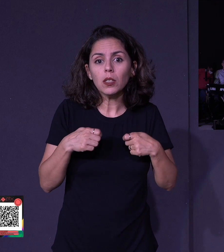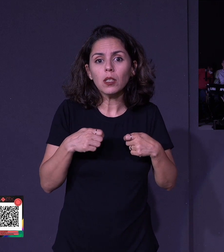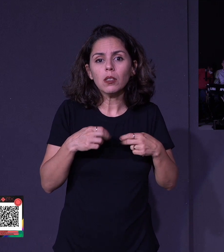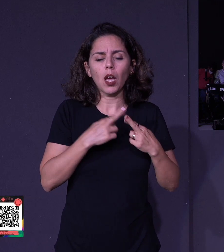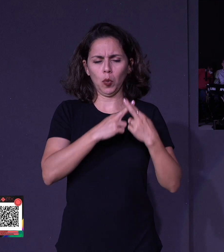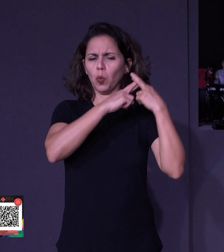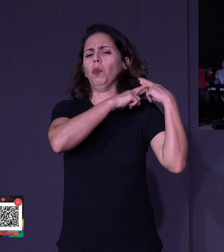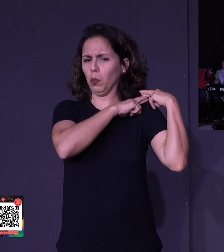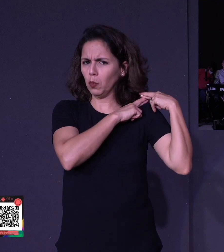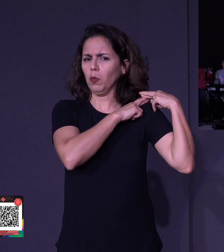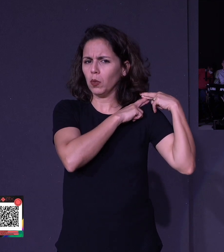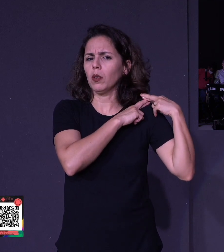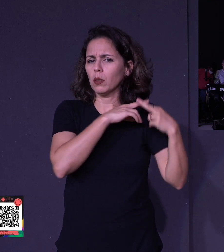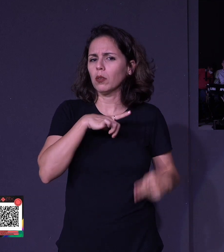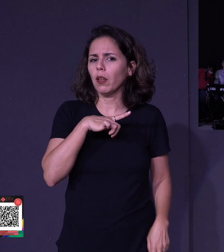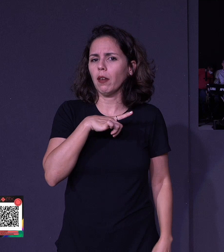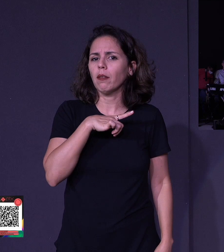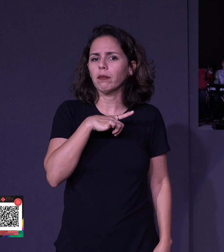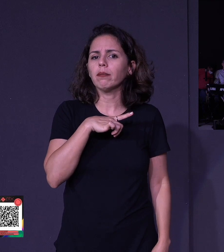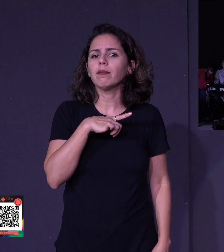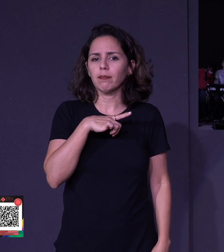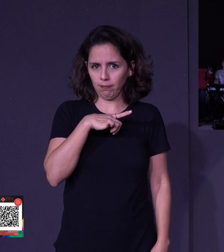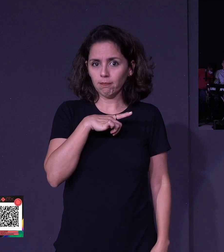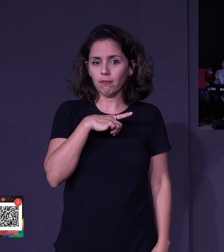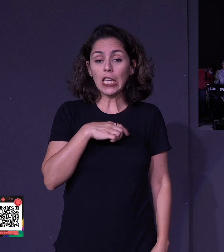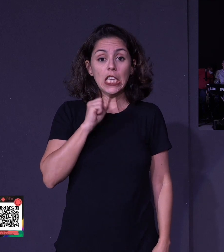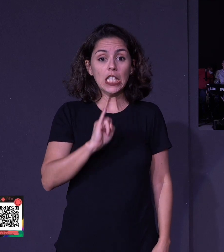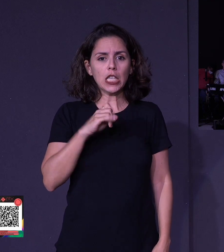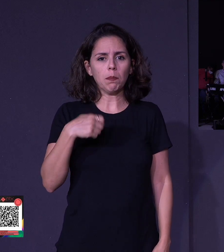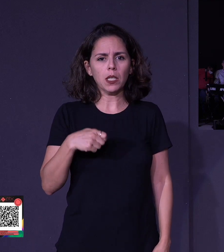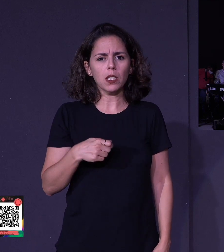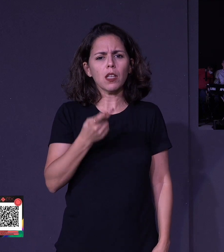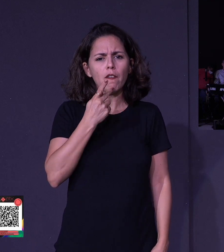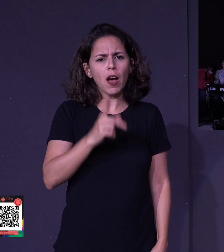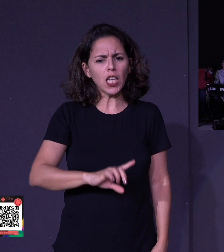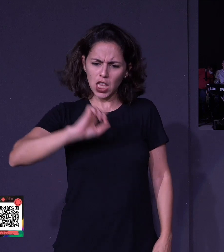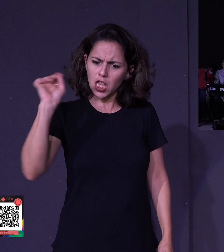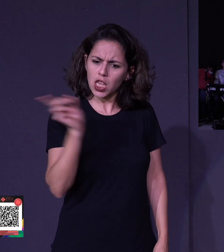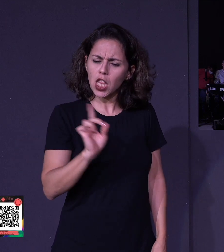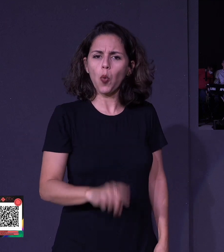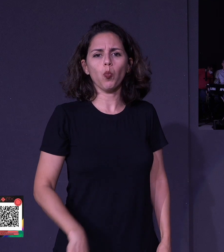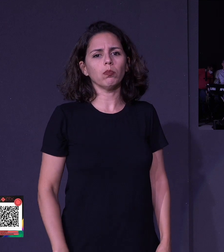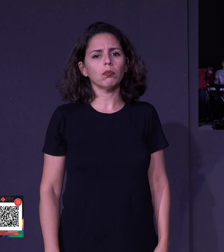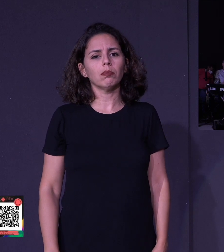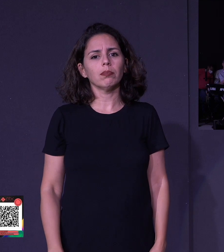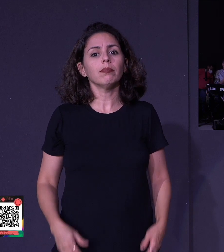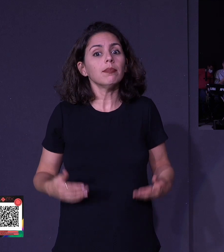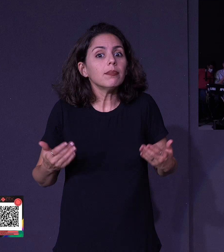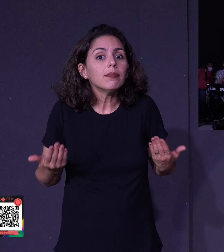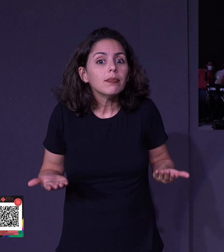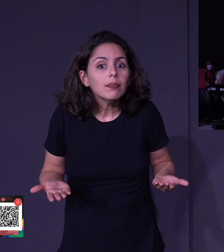Sempre que for necessário, diga não, sem medo. O não é pedagógico. É ou não